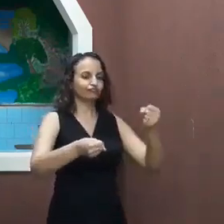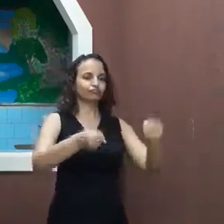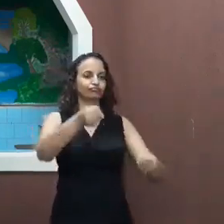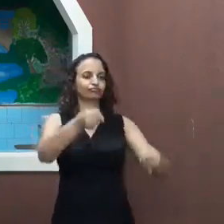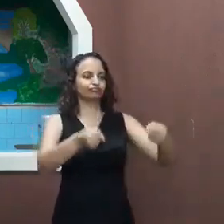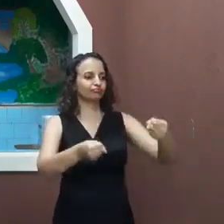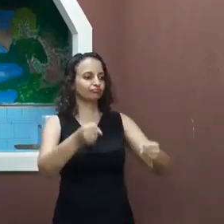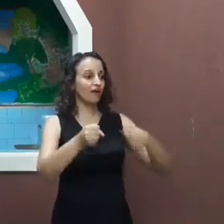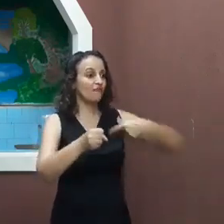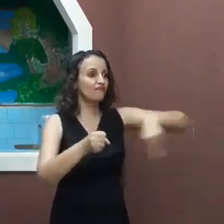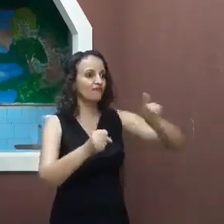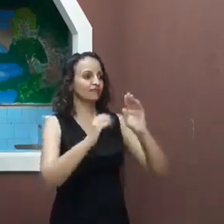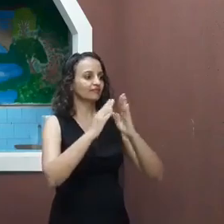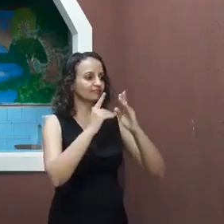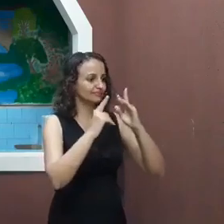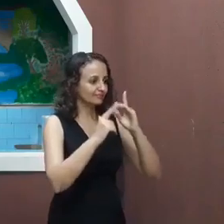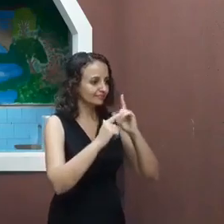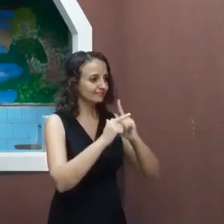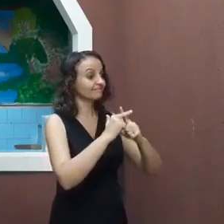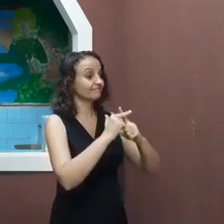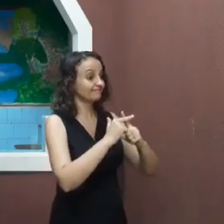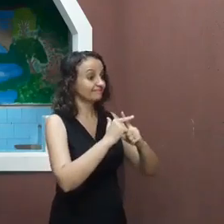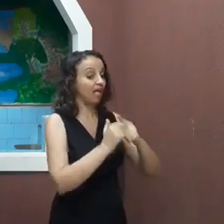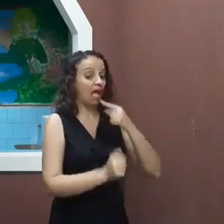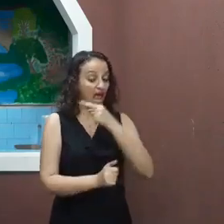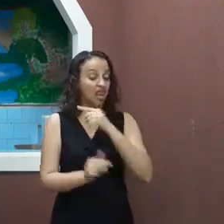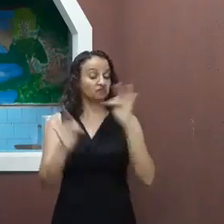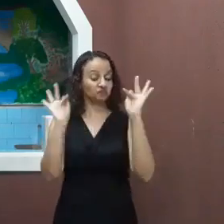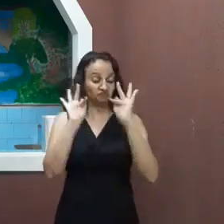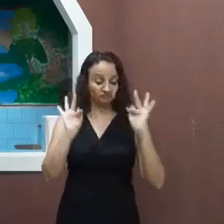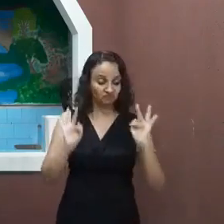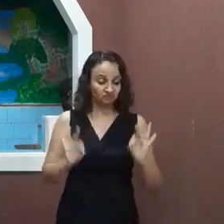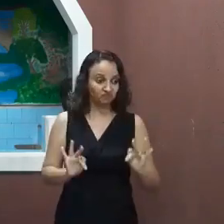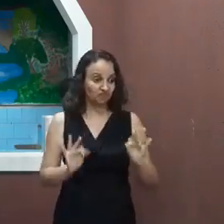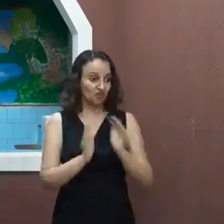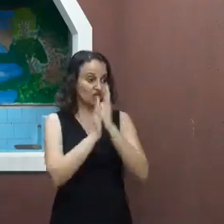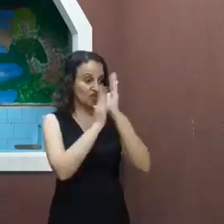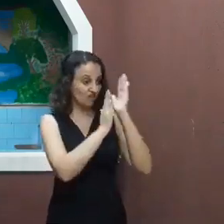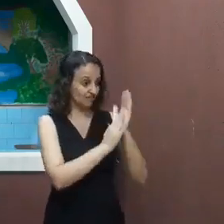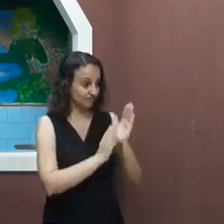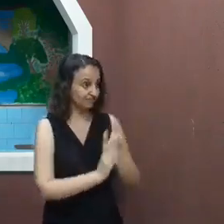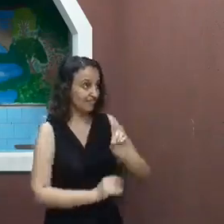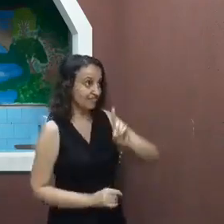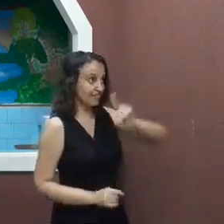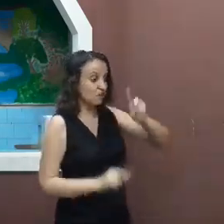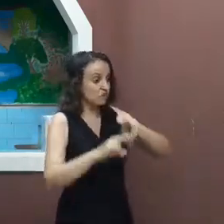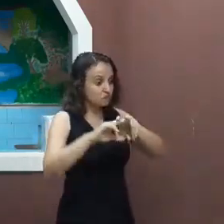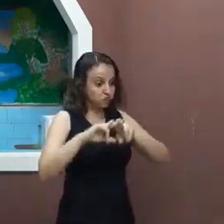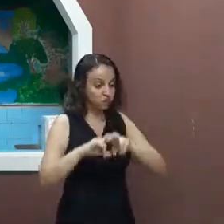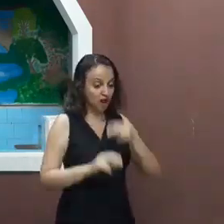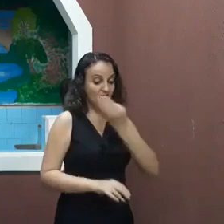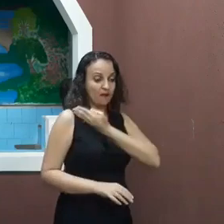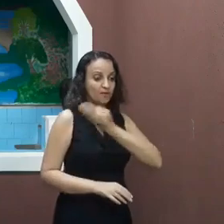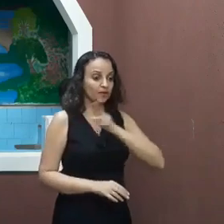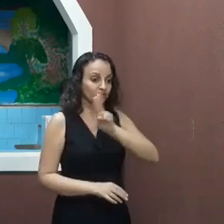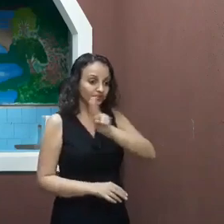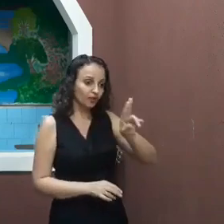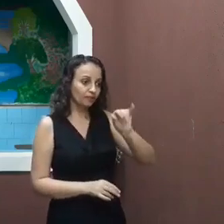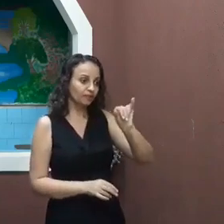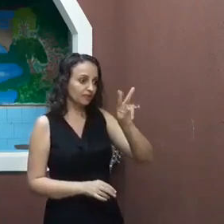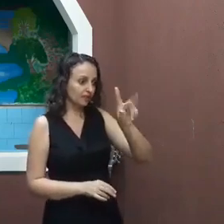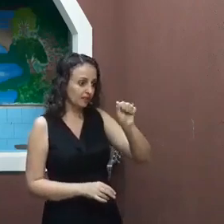Eu sempre louvo pela vida do meu irmão em Cristo, Ivan Davilson Molara. que